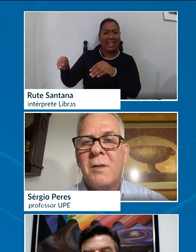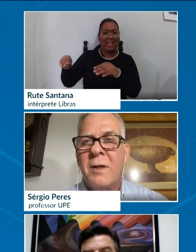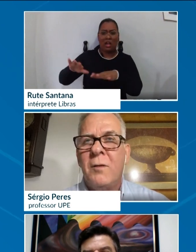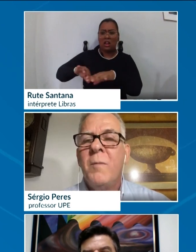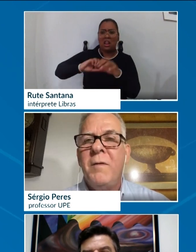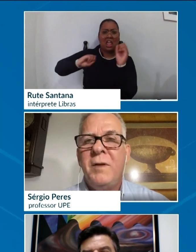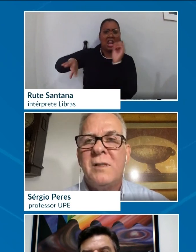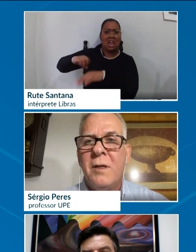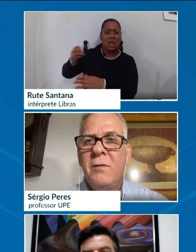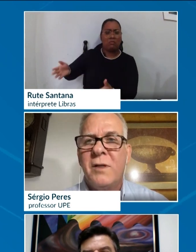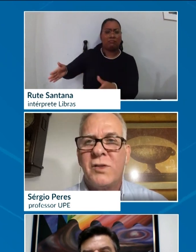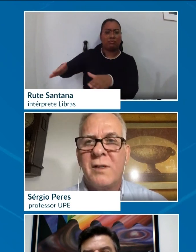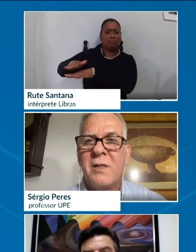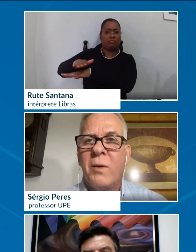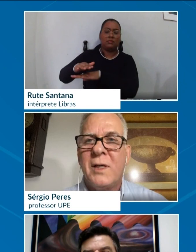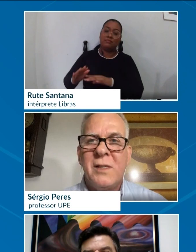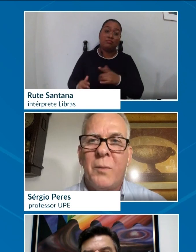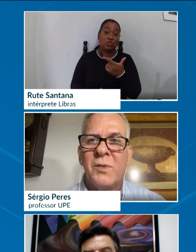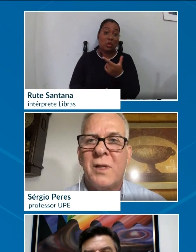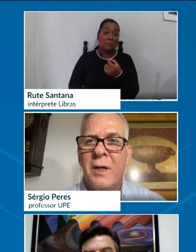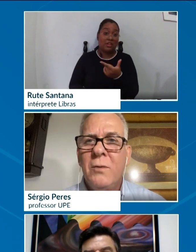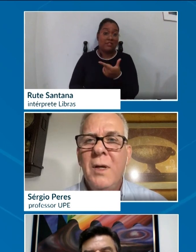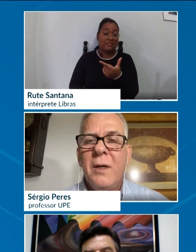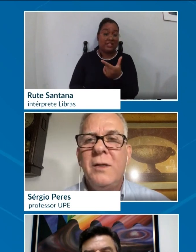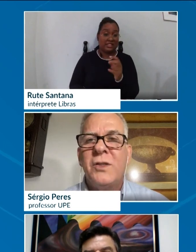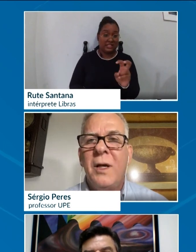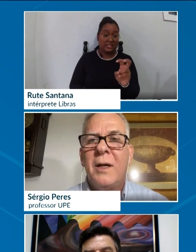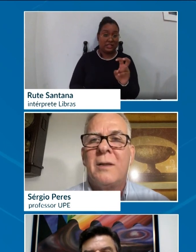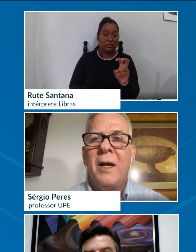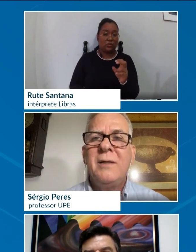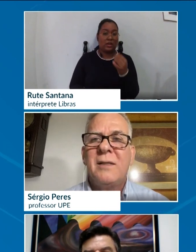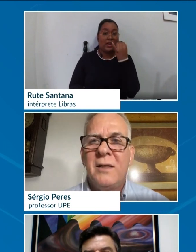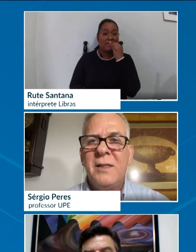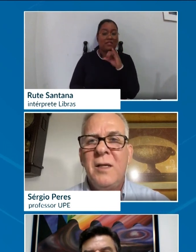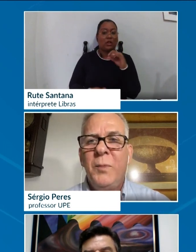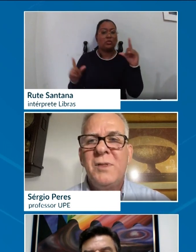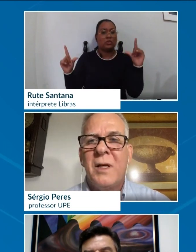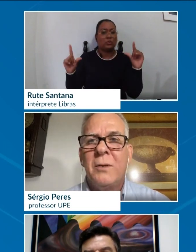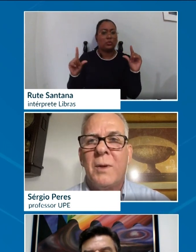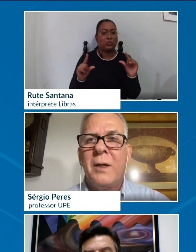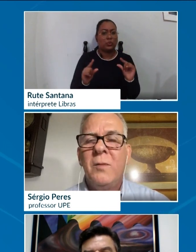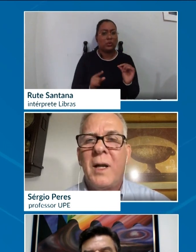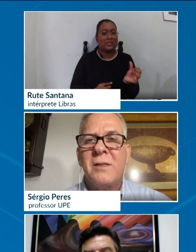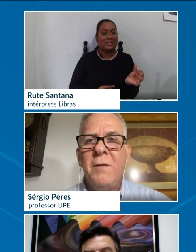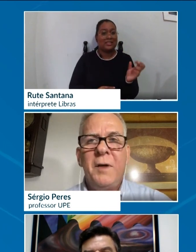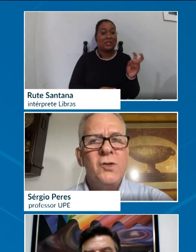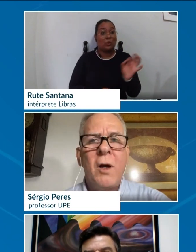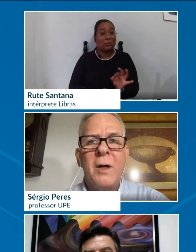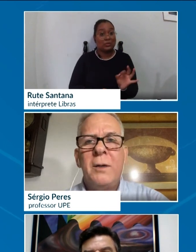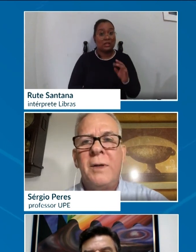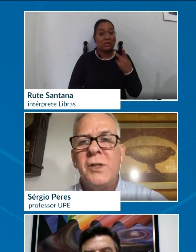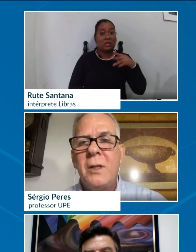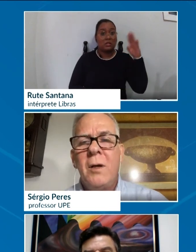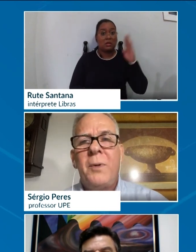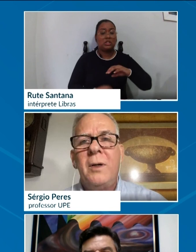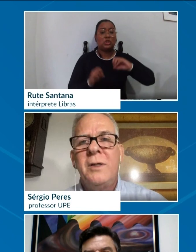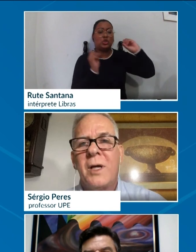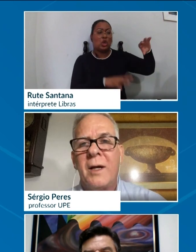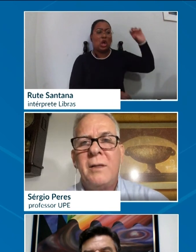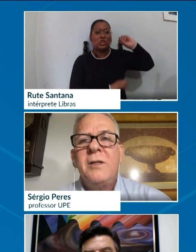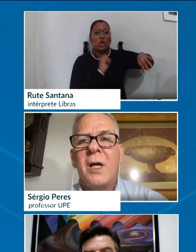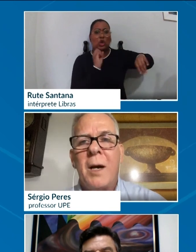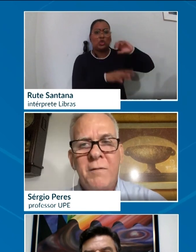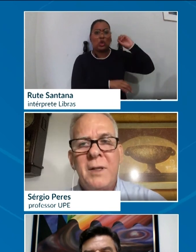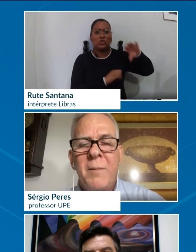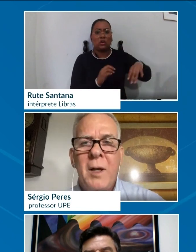que em 2025 seja 55% e chega até 65%. Aqui no Brasil fica jogando, a gente não pode